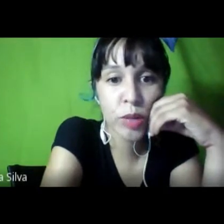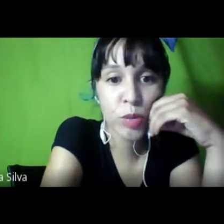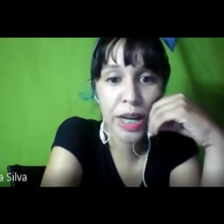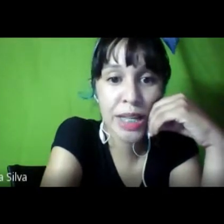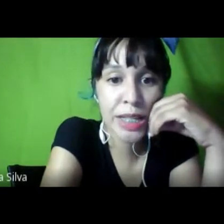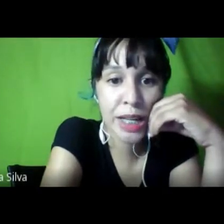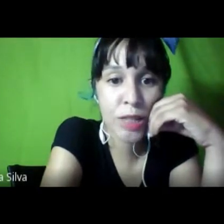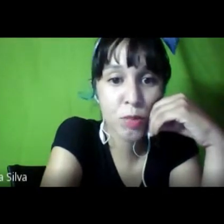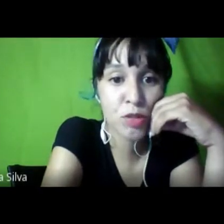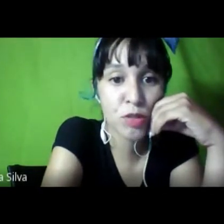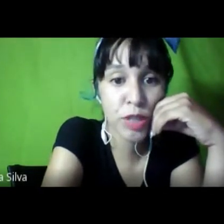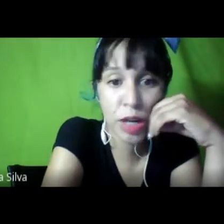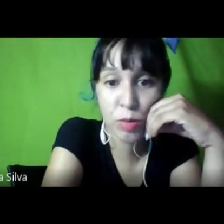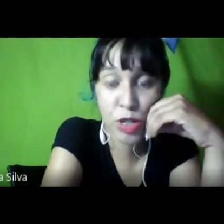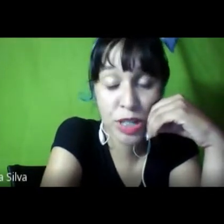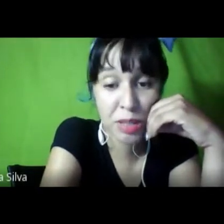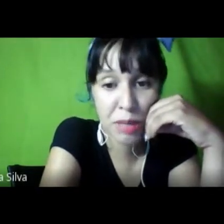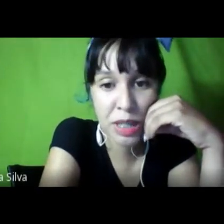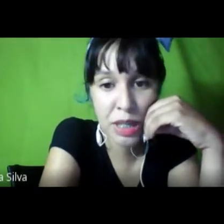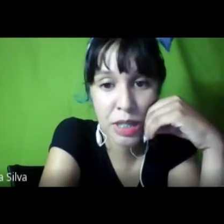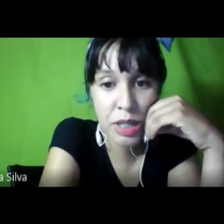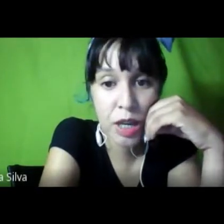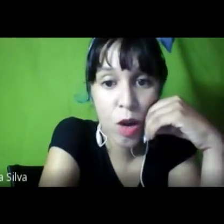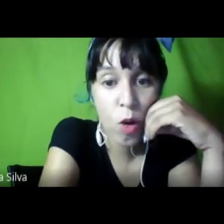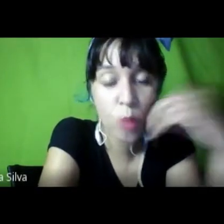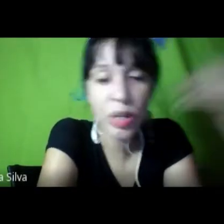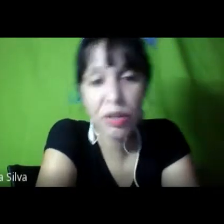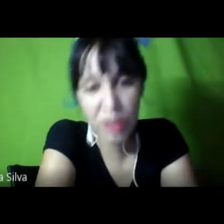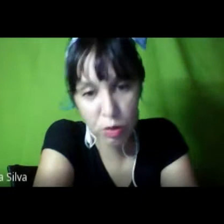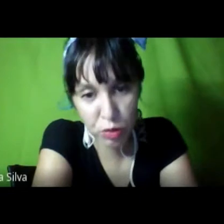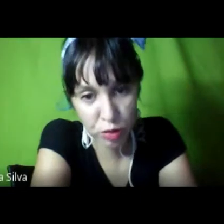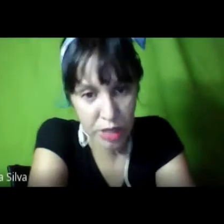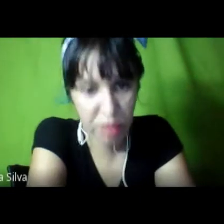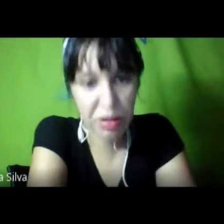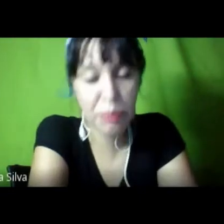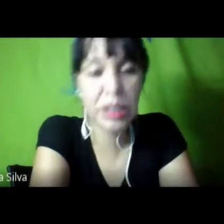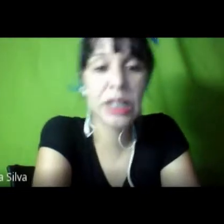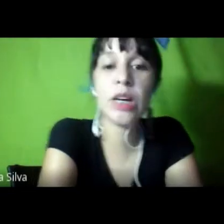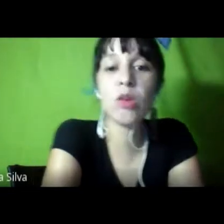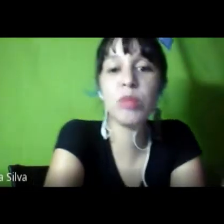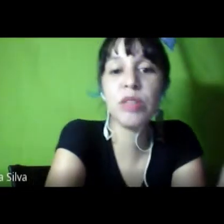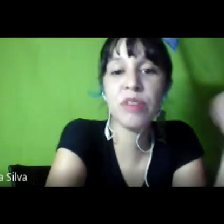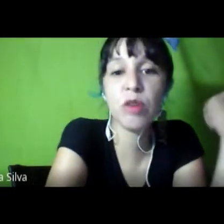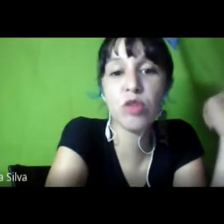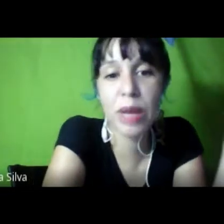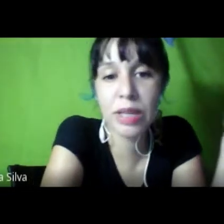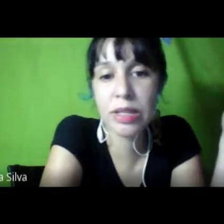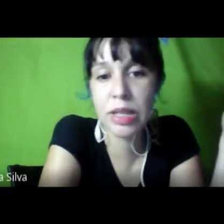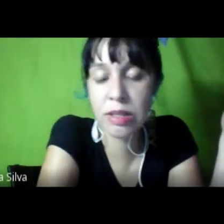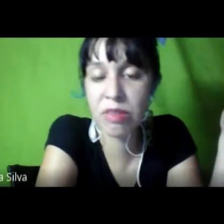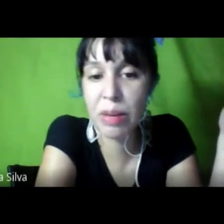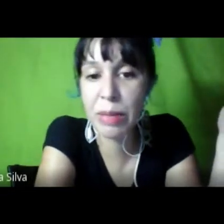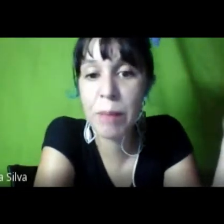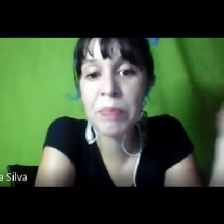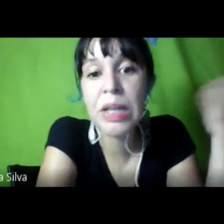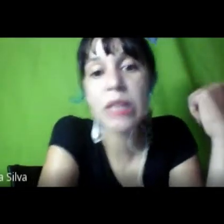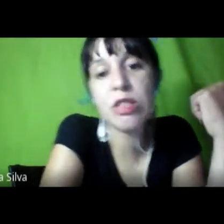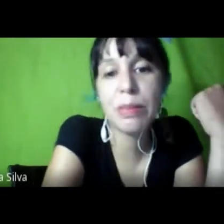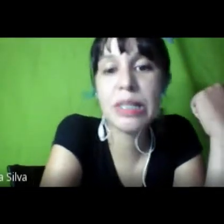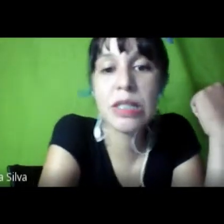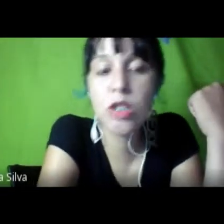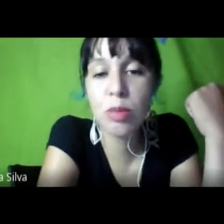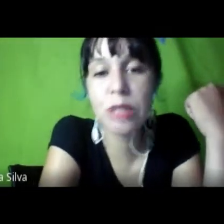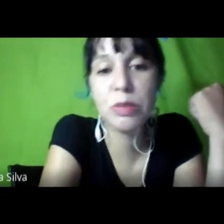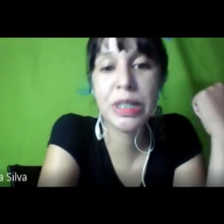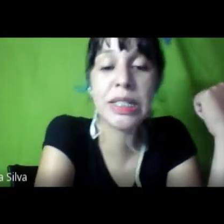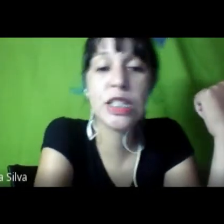ele não podia casar, ele não podia votar, não podia receber essa herança, como que ia ficar o futuro dessa família, né? Como que ia ficar os bens dessa família? Então, as